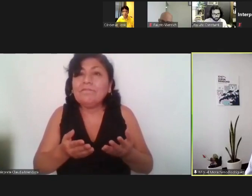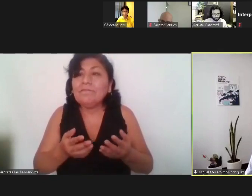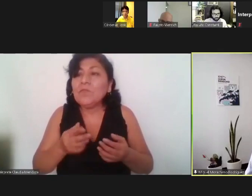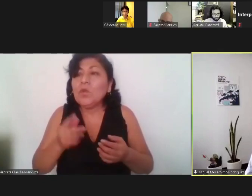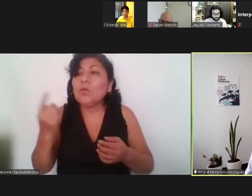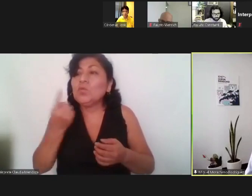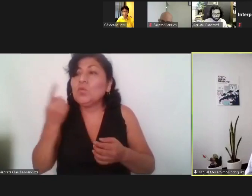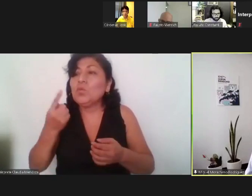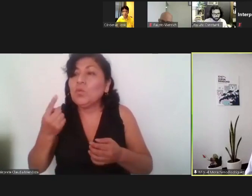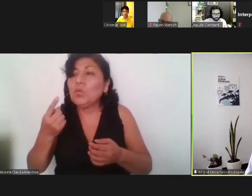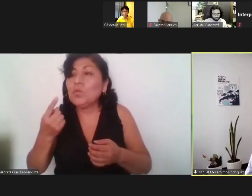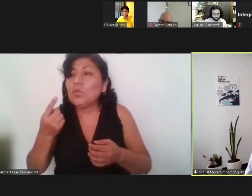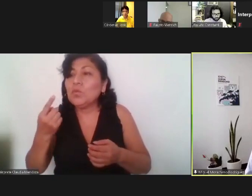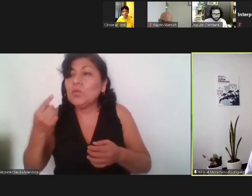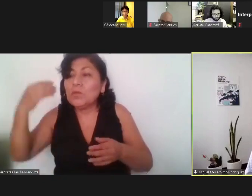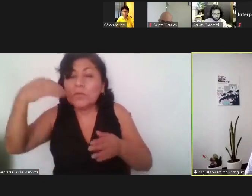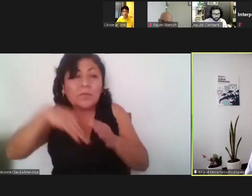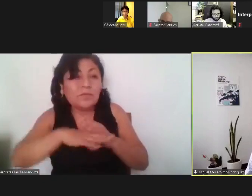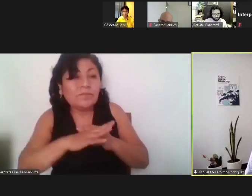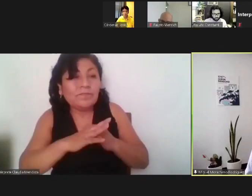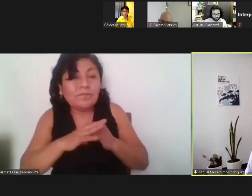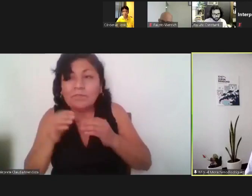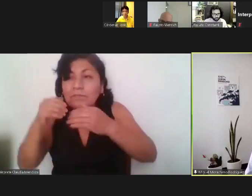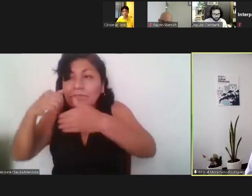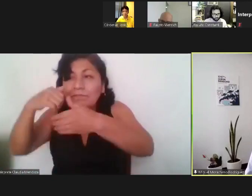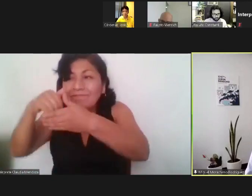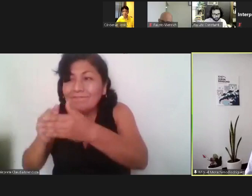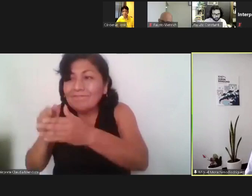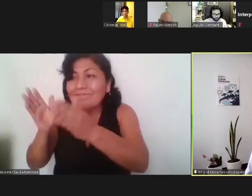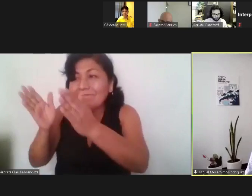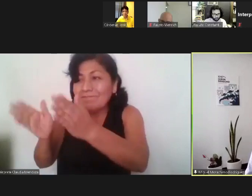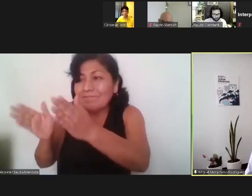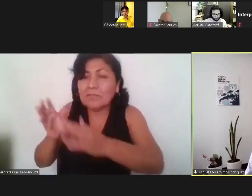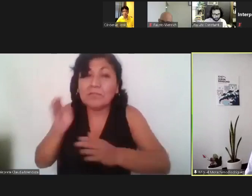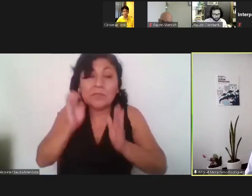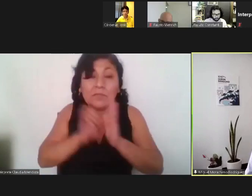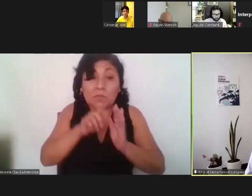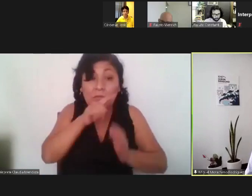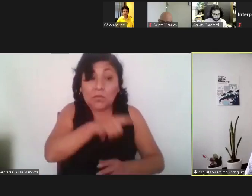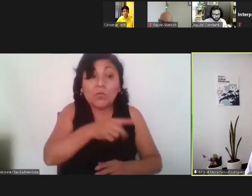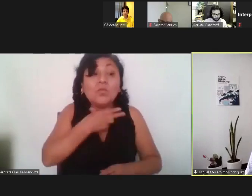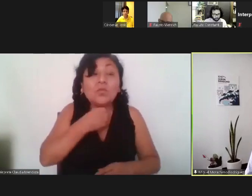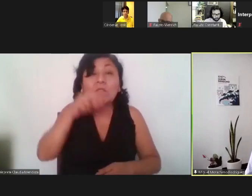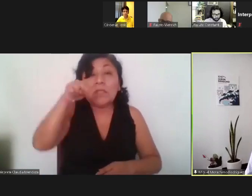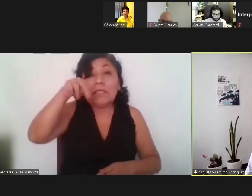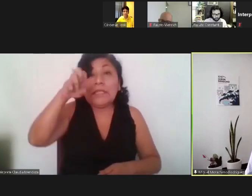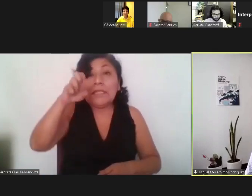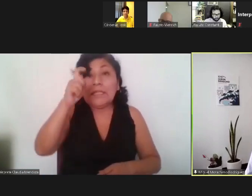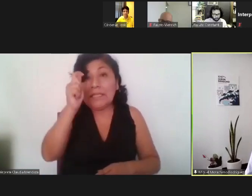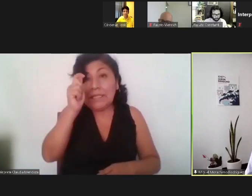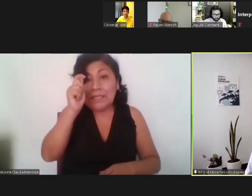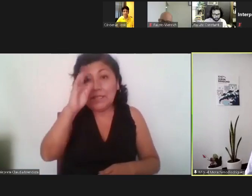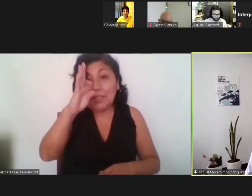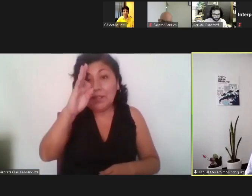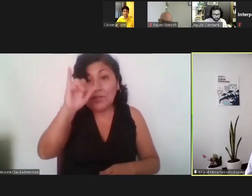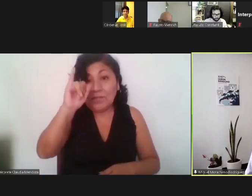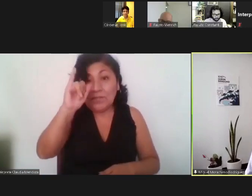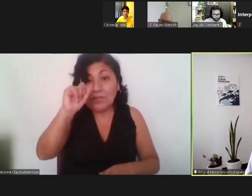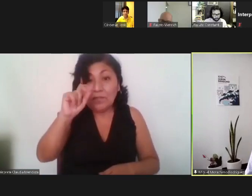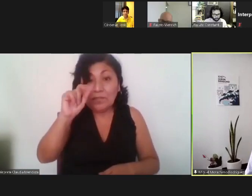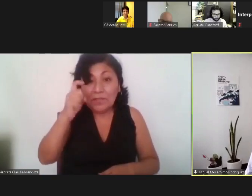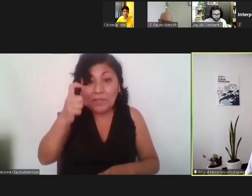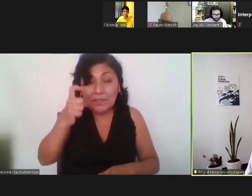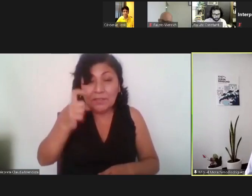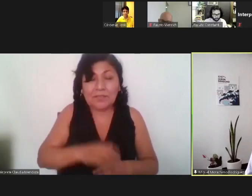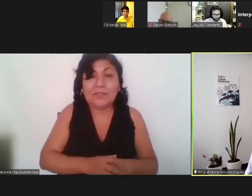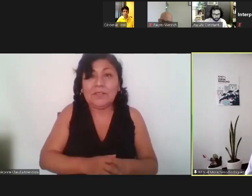probable, por ejemplo, que si tú quieres venderle tu película a Netflix para que la ponga en su catálogo, es muy probable que en ese contrato que Netflix